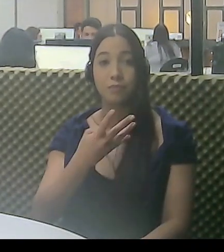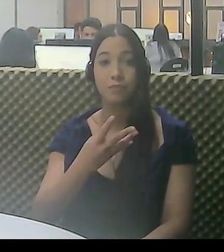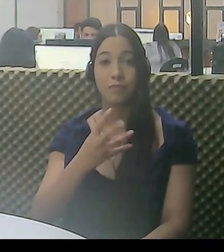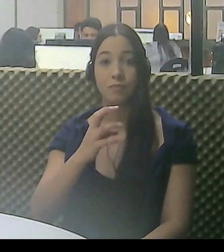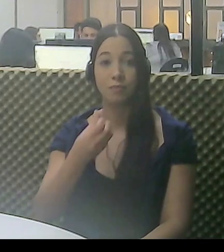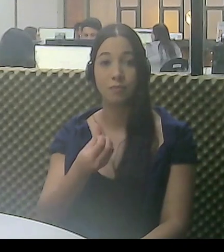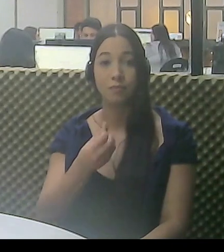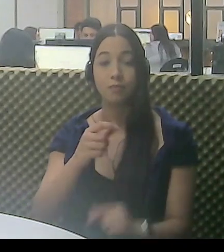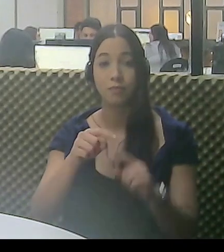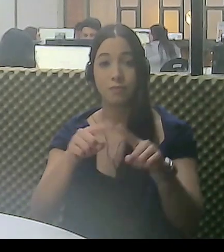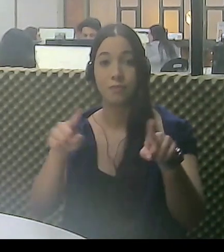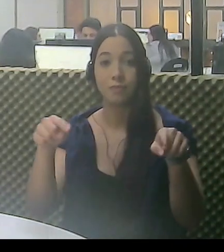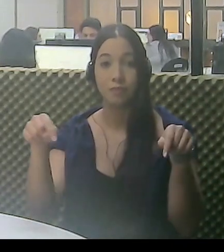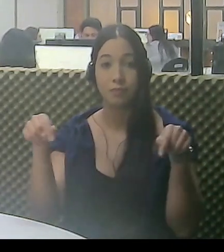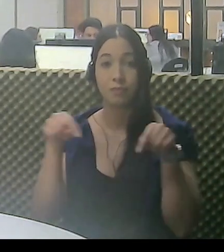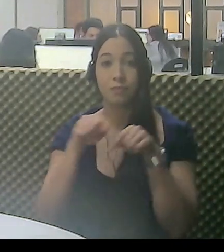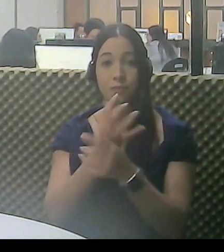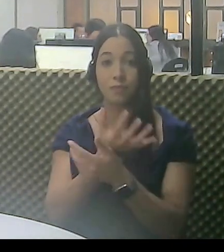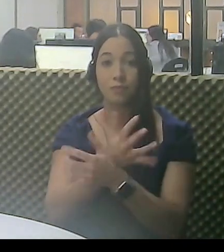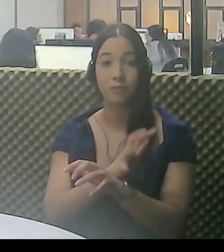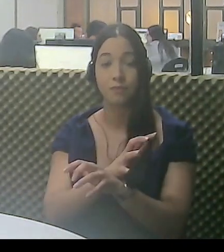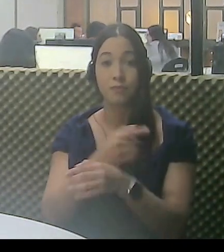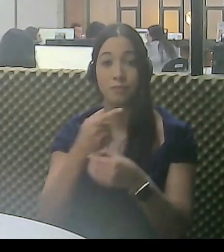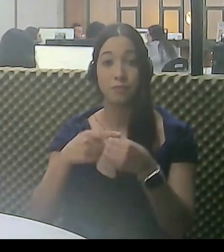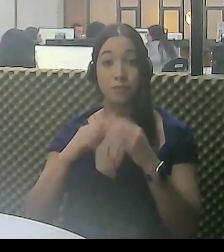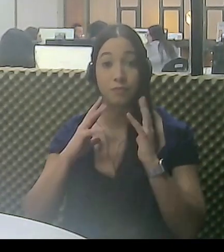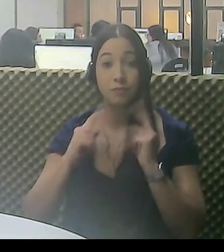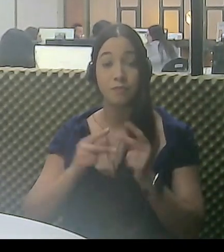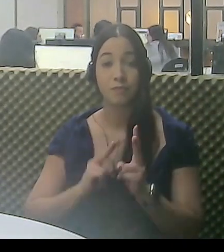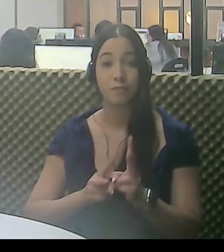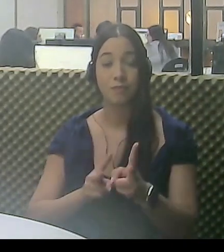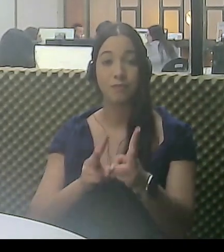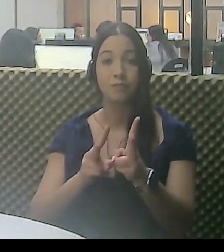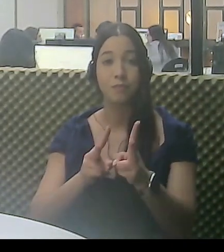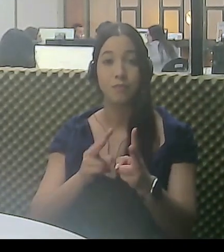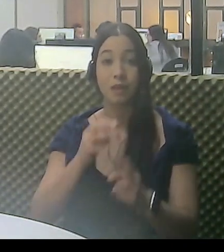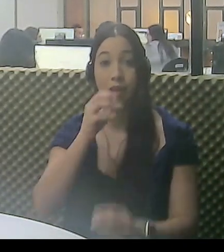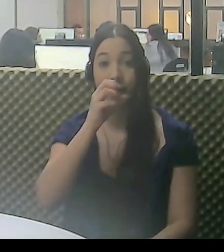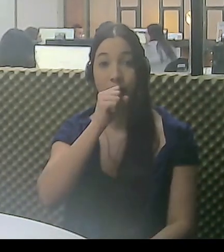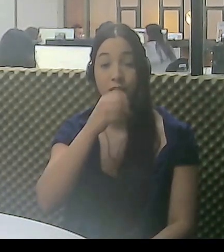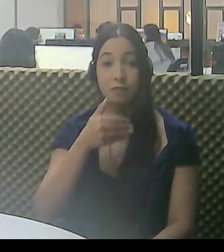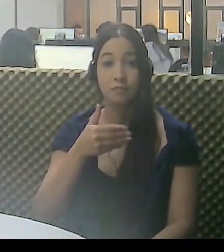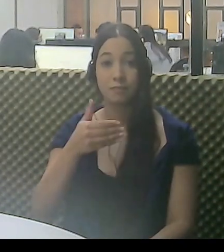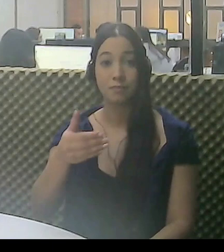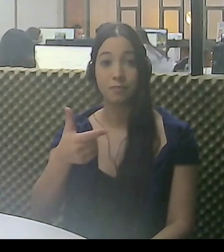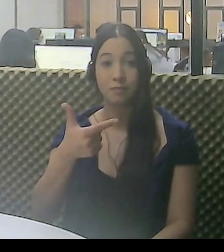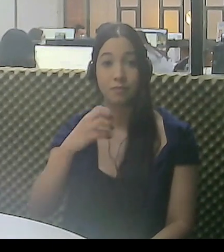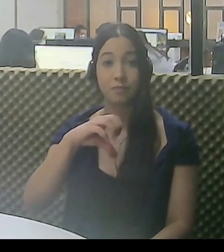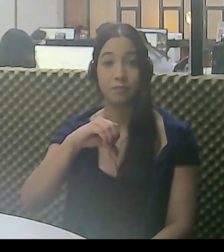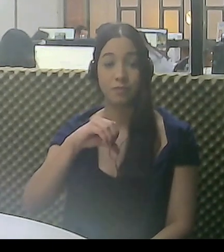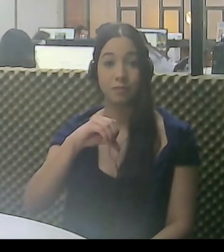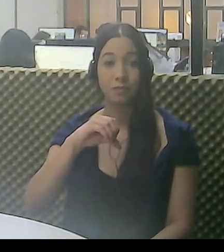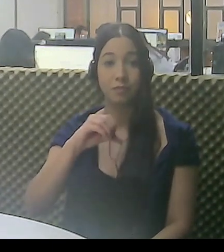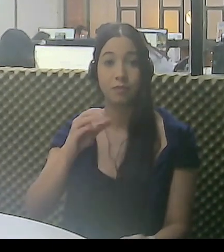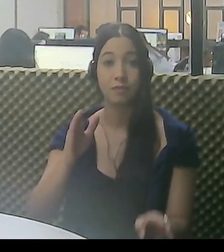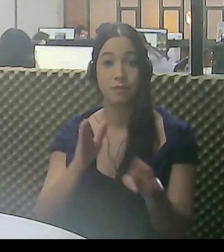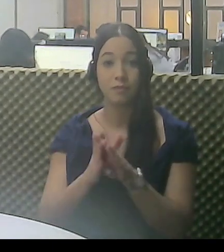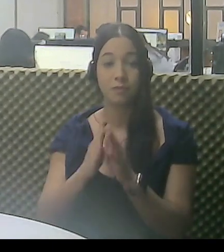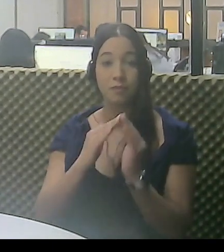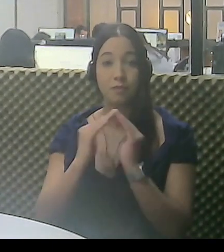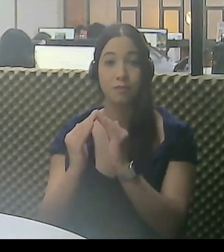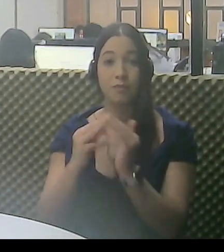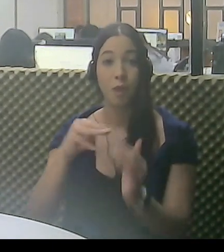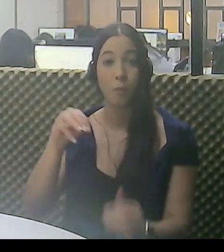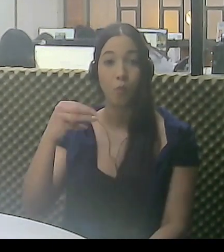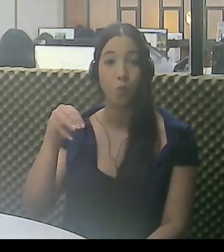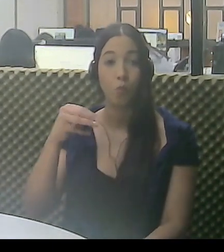246 lotes. O mutirão Cidade Limpa continua e no próximo sábado, dia 29, chega à região do bairro